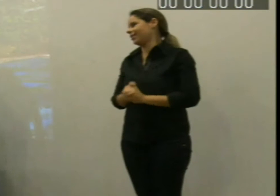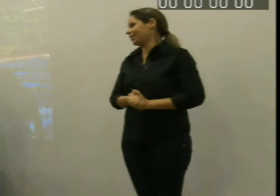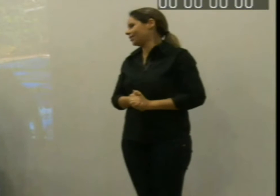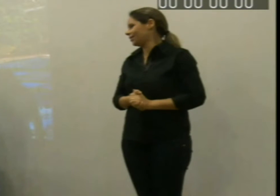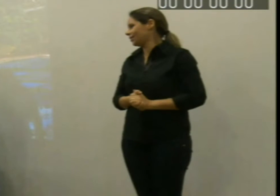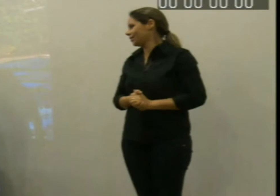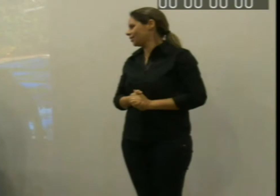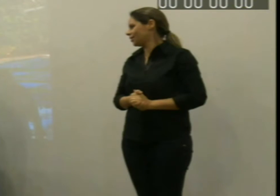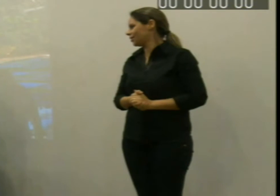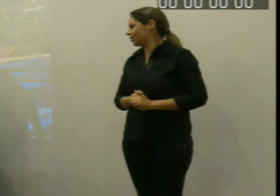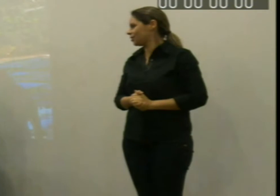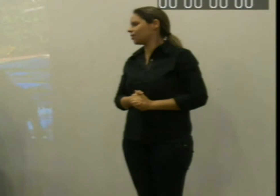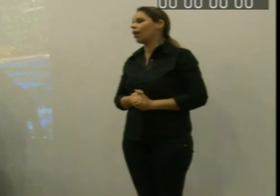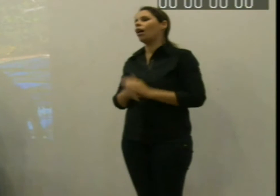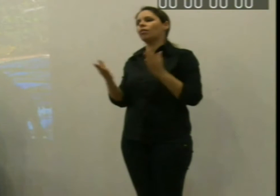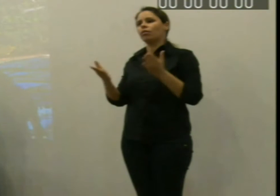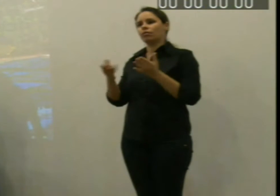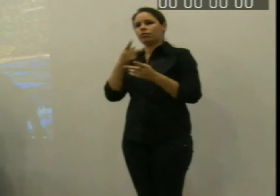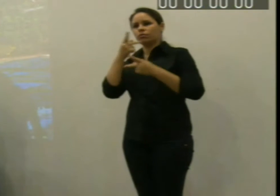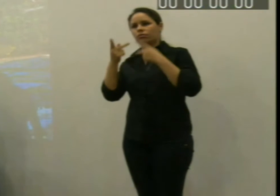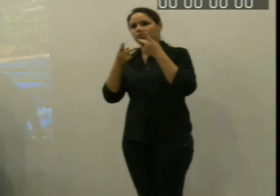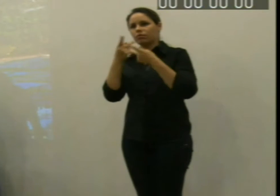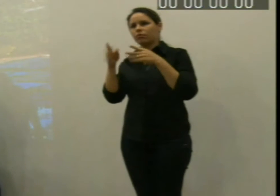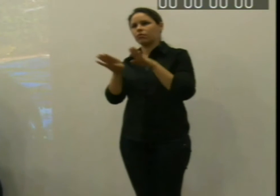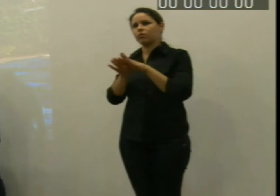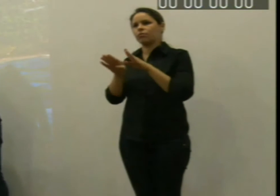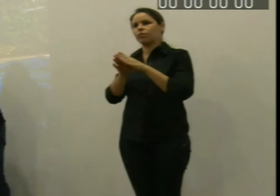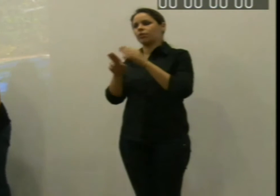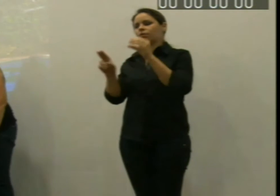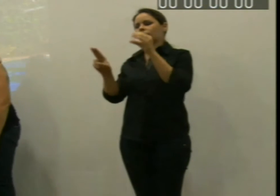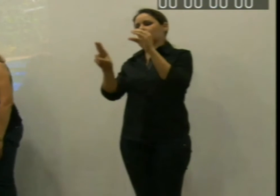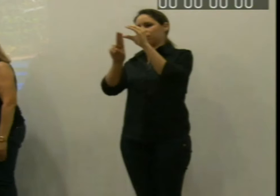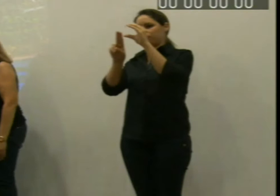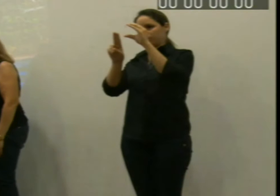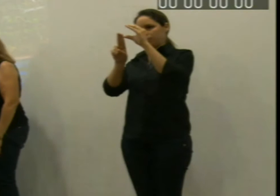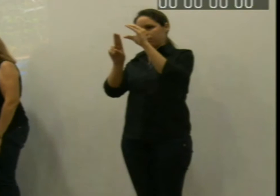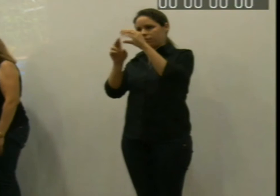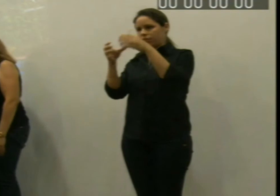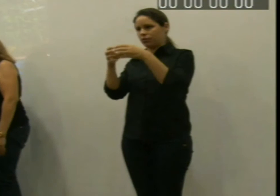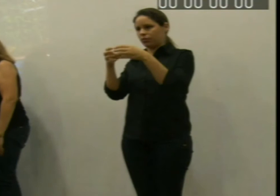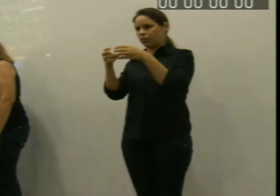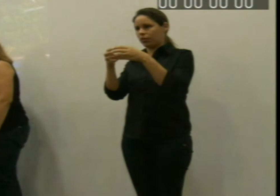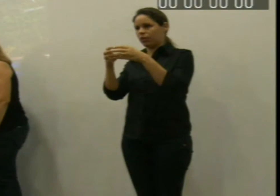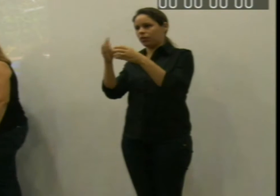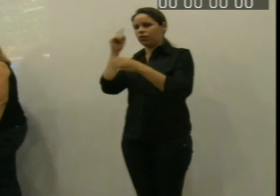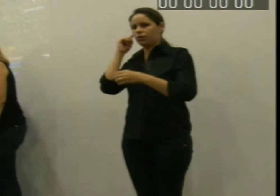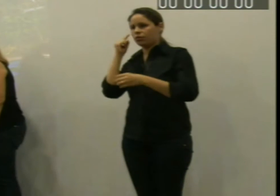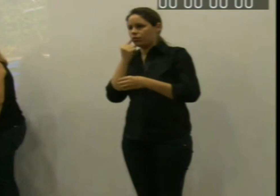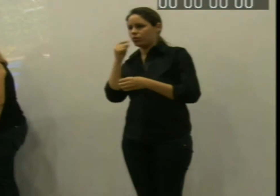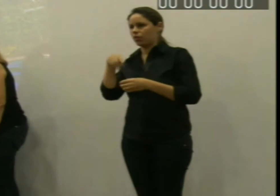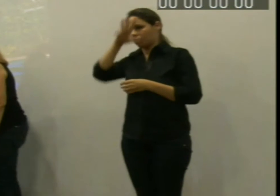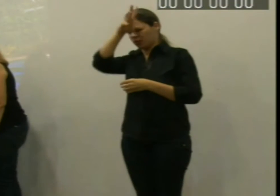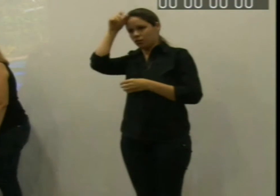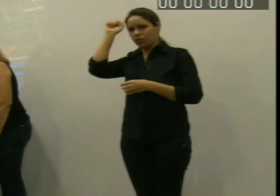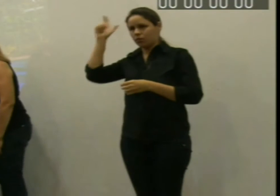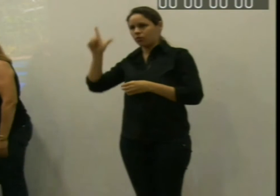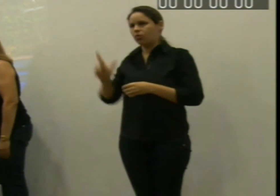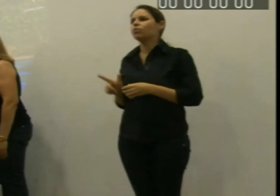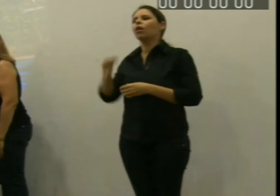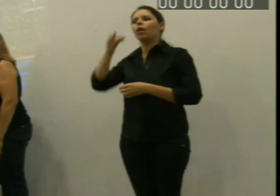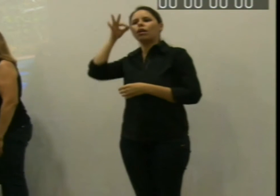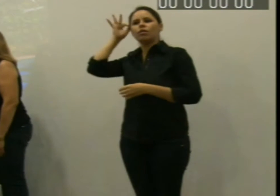nós para falar em nome da un e da comunidade surda Mato Grosso do Sul convidamos a professora